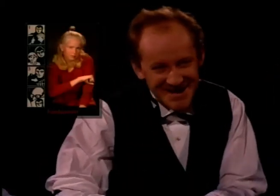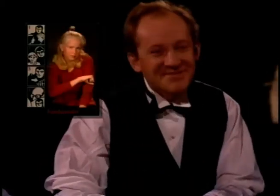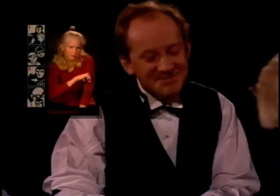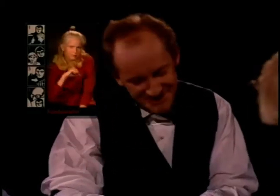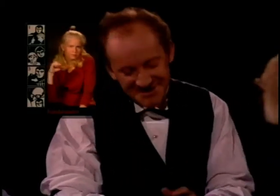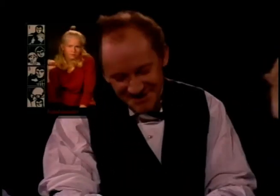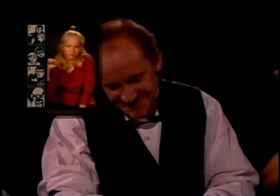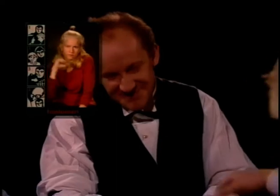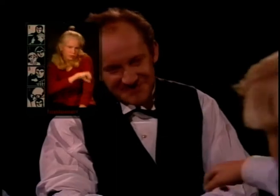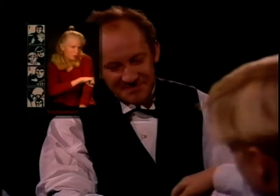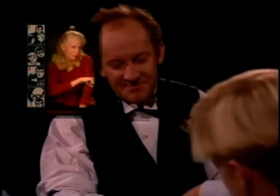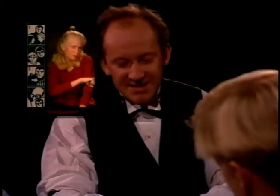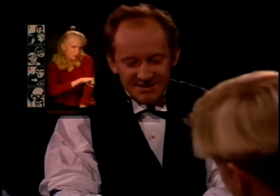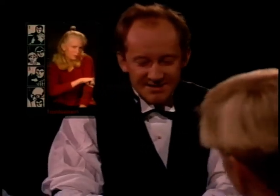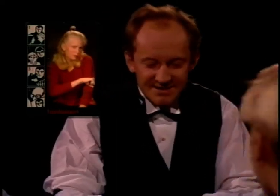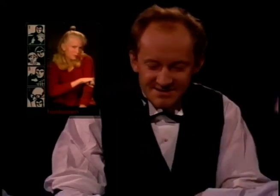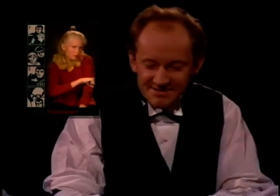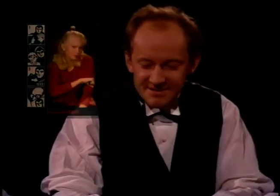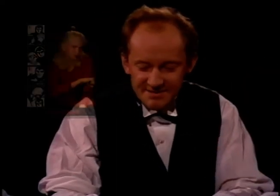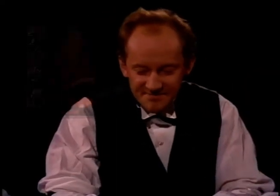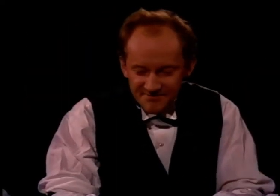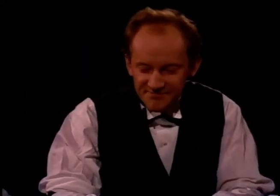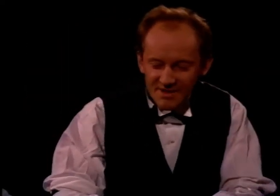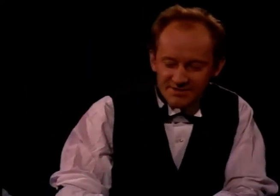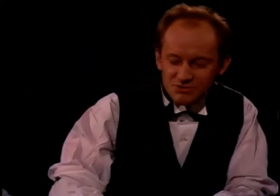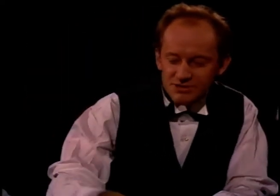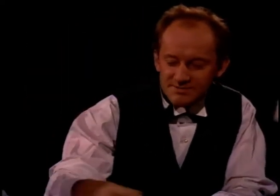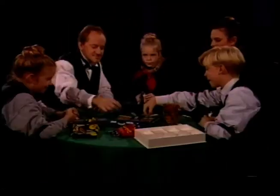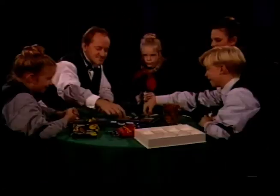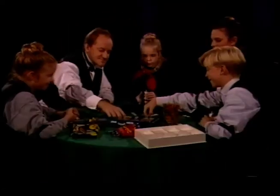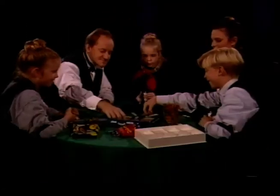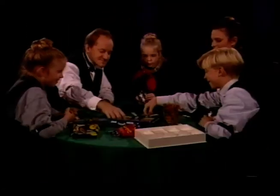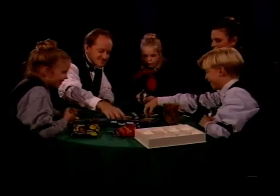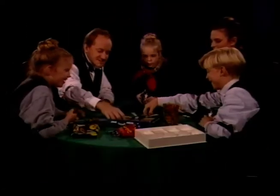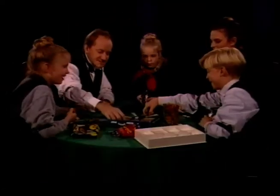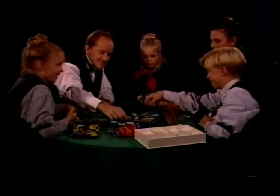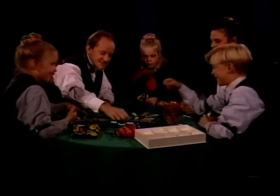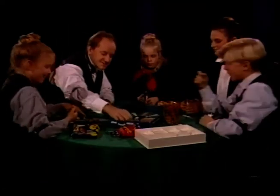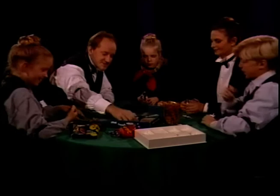Ja. Fantomen, ja. Slåss du sen bara. 3. Fick du gå där. 1, 2, 3.